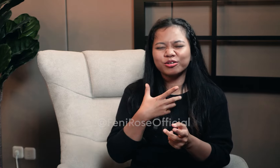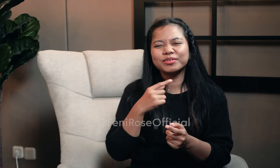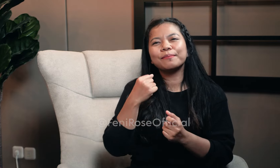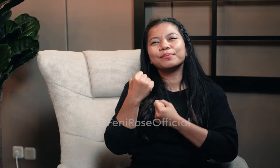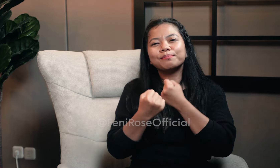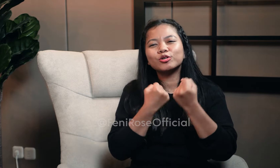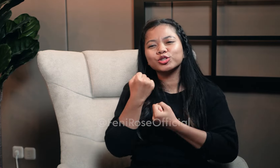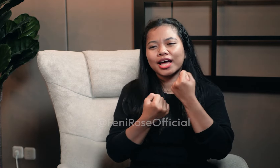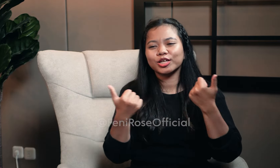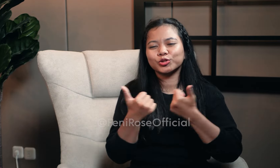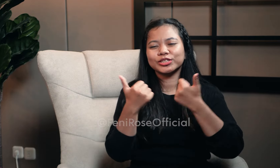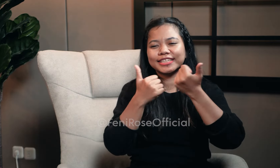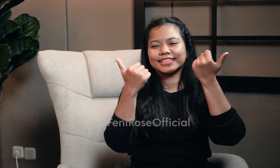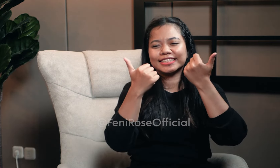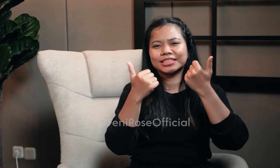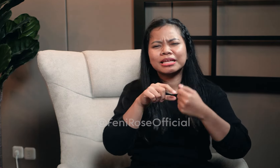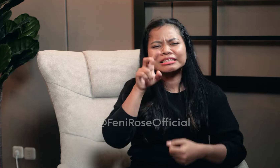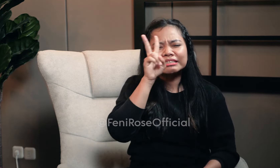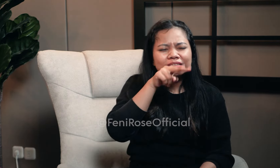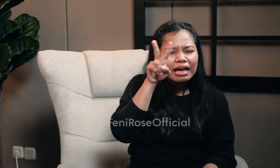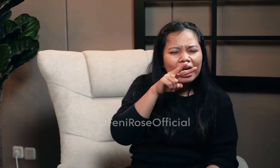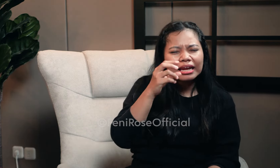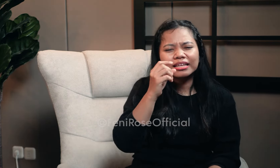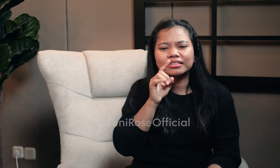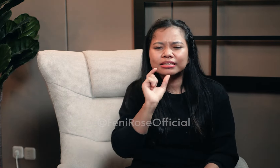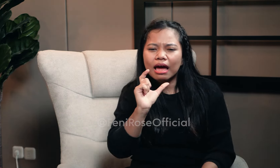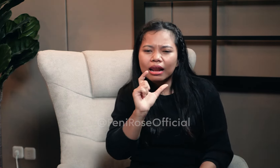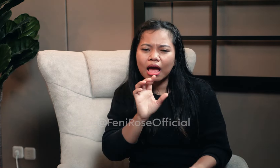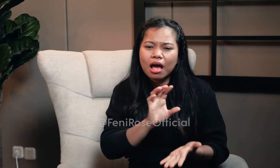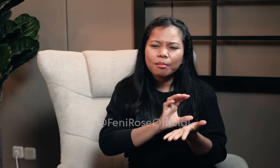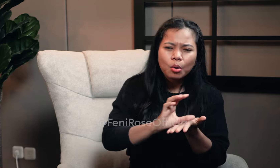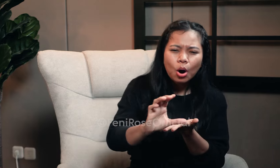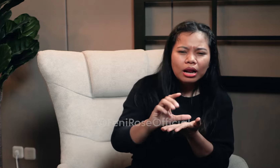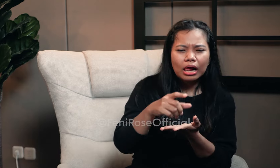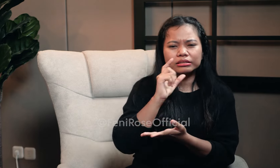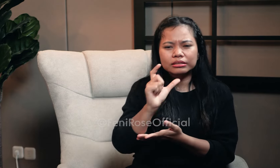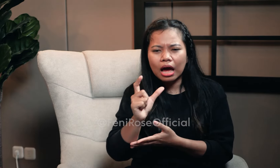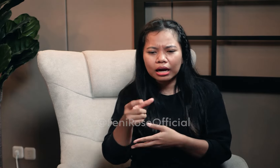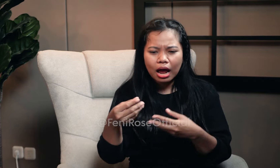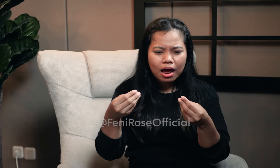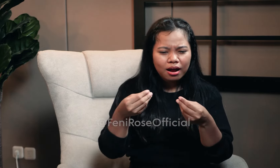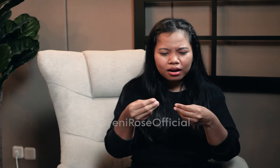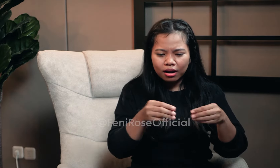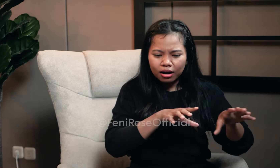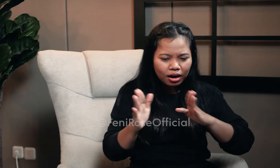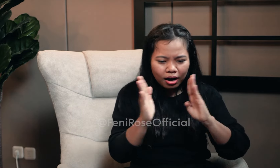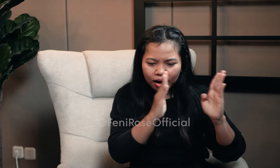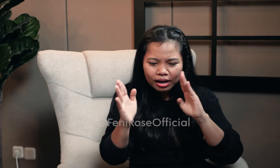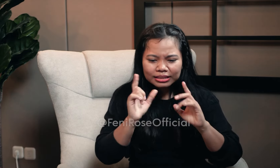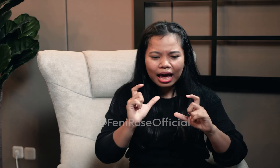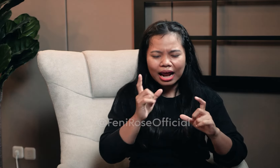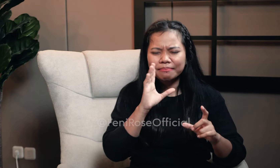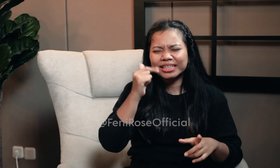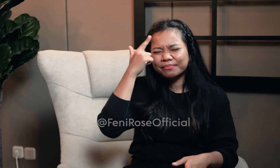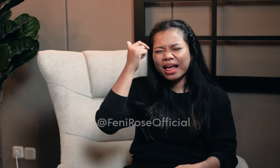saya menjadi guru sudah yang kedua Saya ingin menjadi pengusaha sukses ee tapi untuk modal cara mengaturnya bagaimana